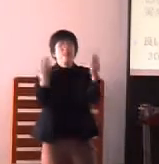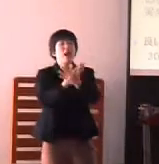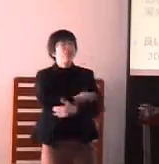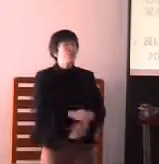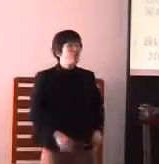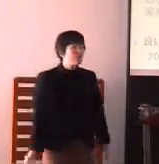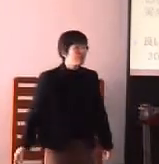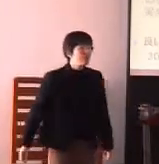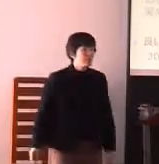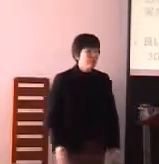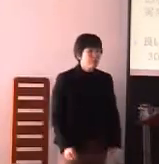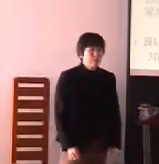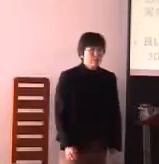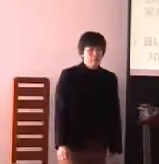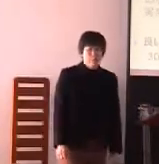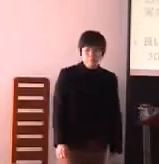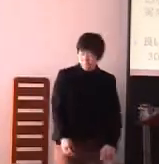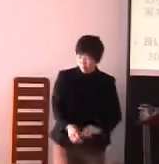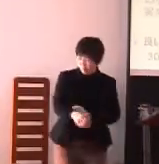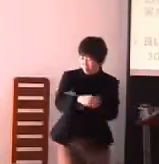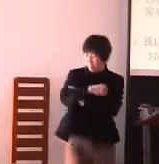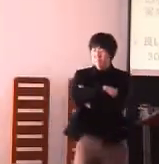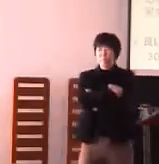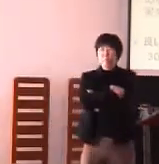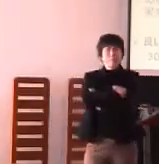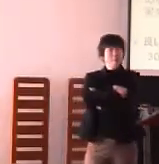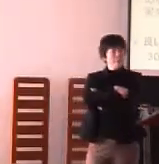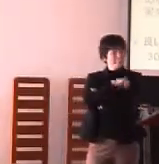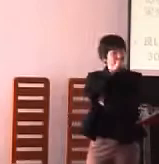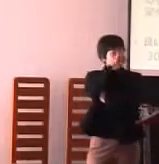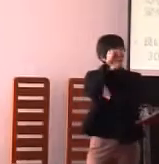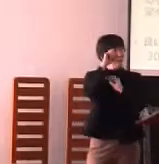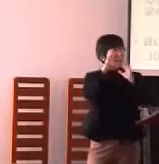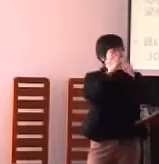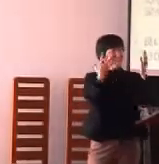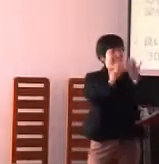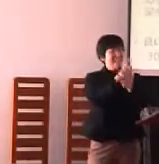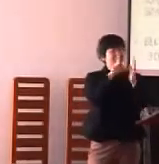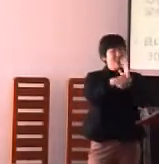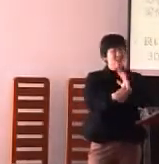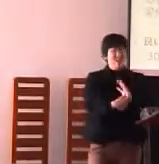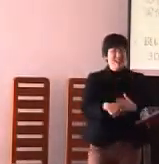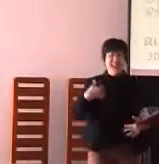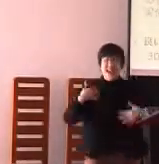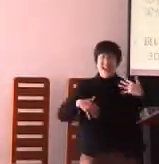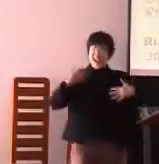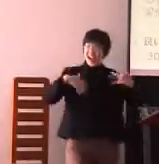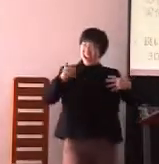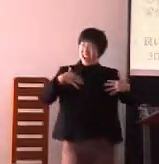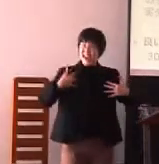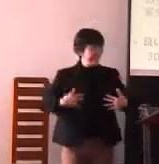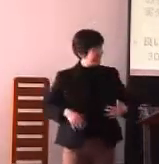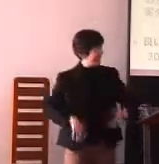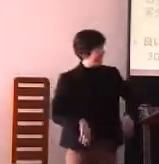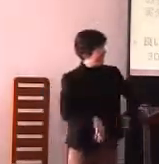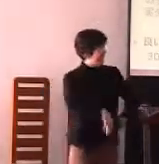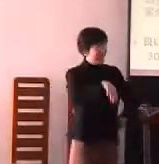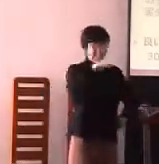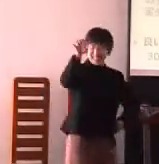素晴らしい御霊、実がなった。嬉しい喜びがあります。いらっしゃいいらっしゃい。私一人だけは食べ